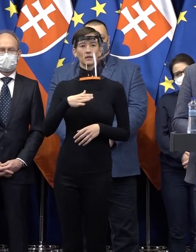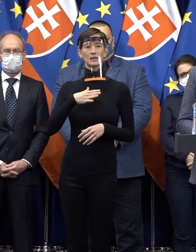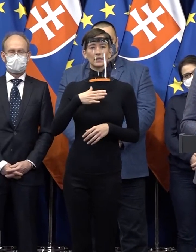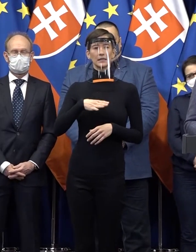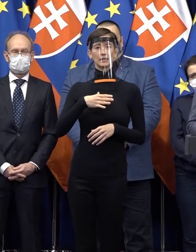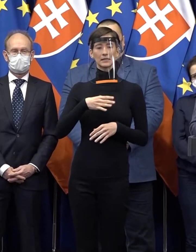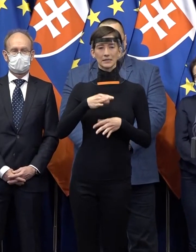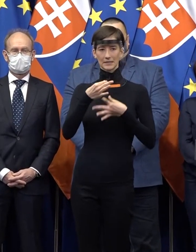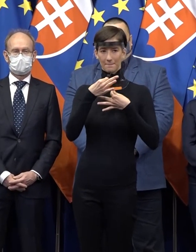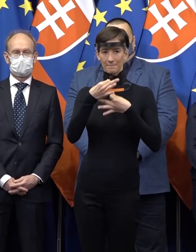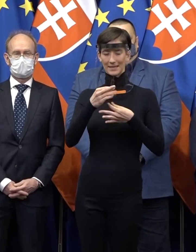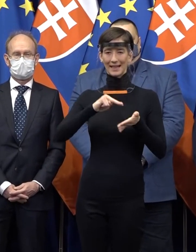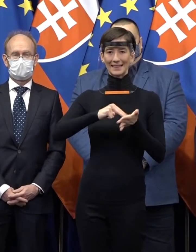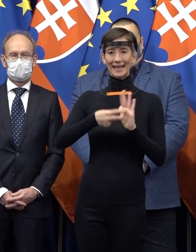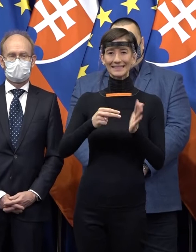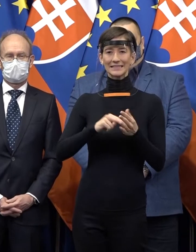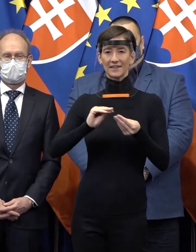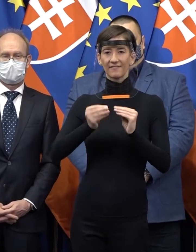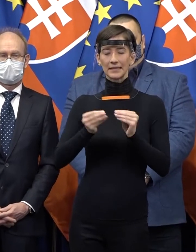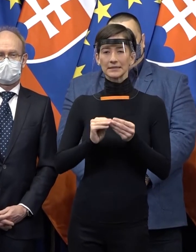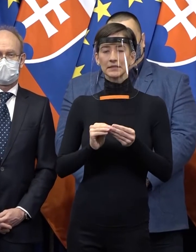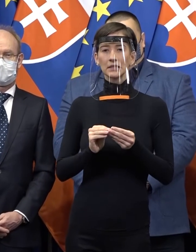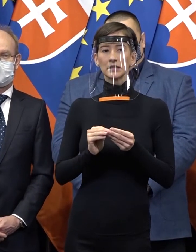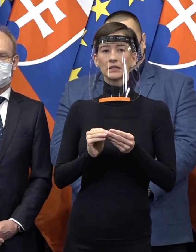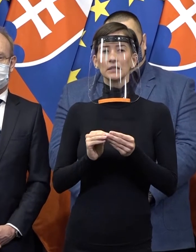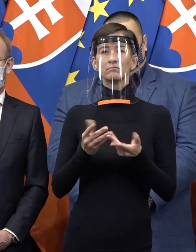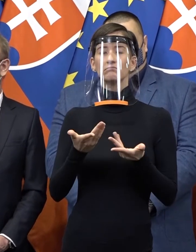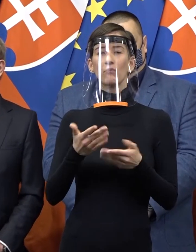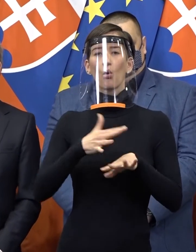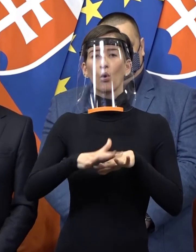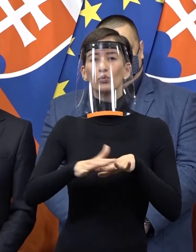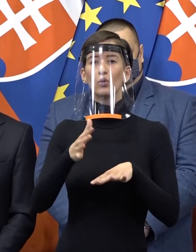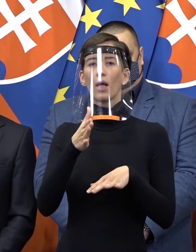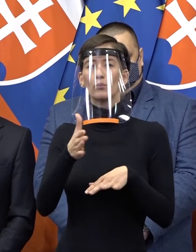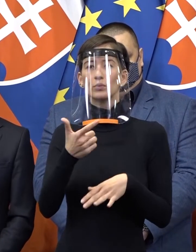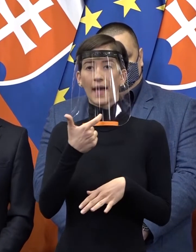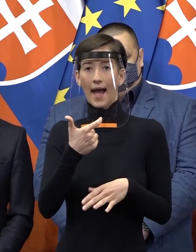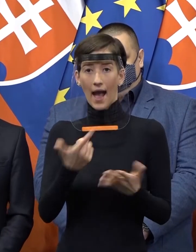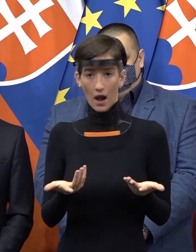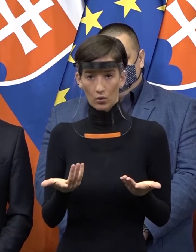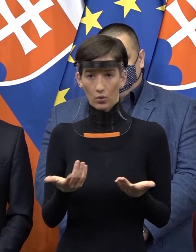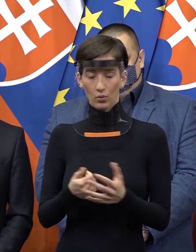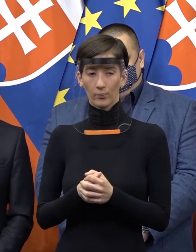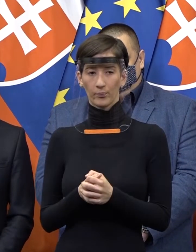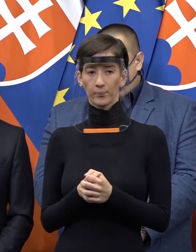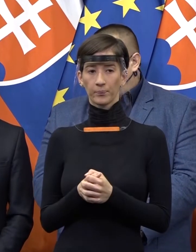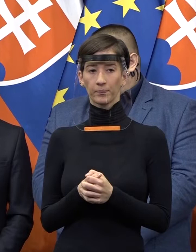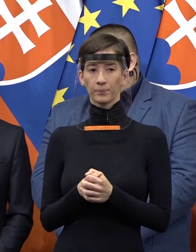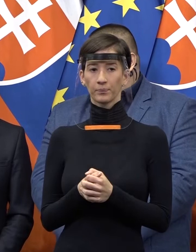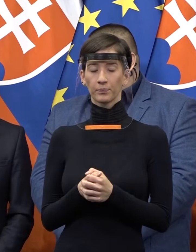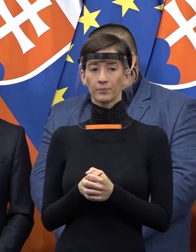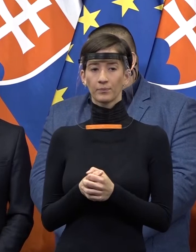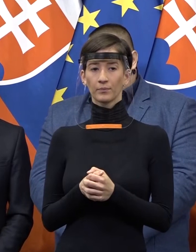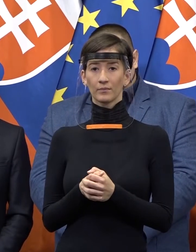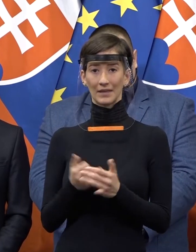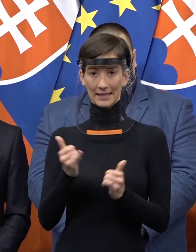Či aspoň môžete povedať, že akým spôsobom to budete kontrolovať, že či naozaj